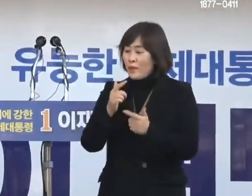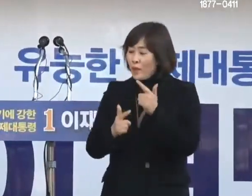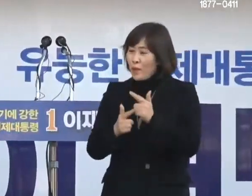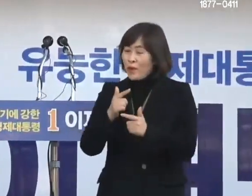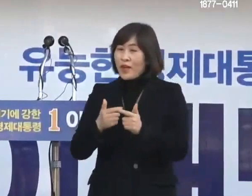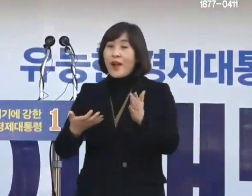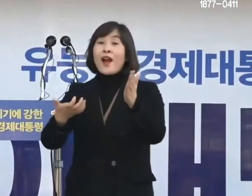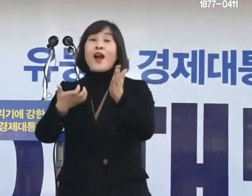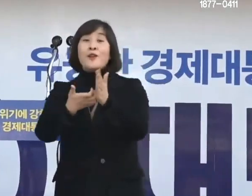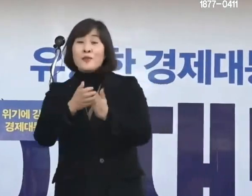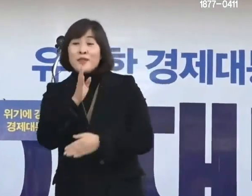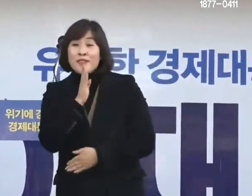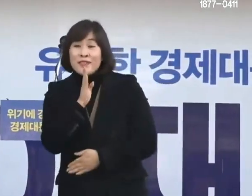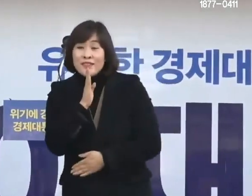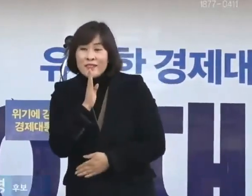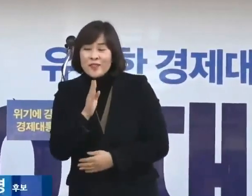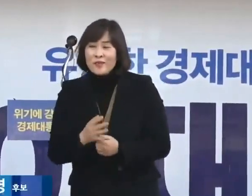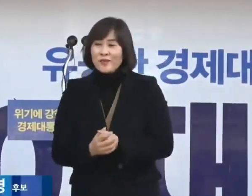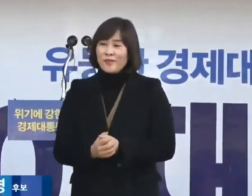목포가 항구라면서요?